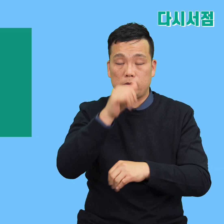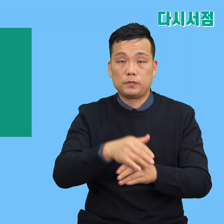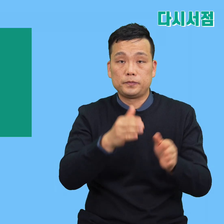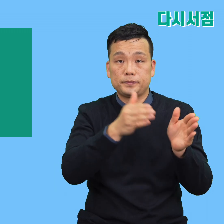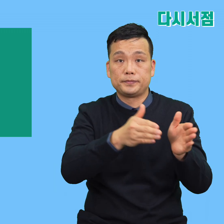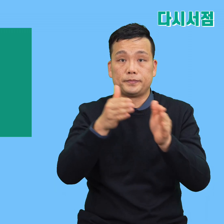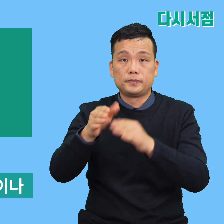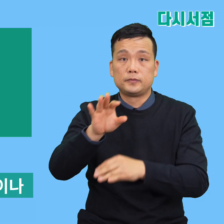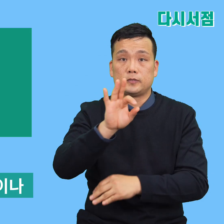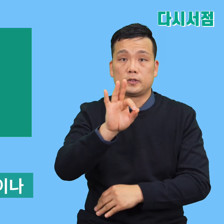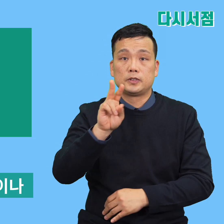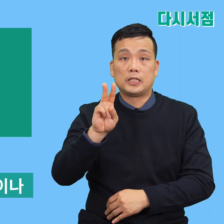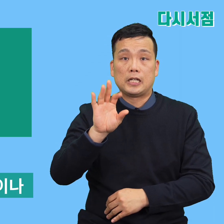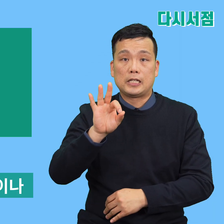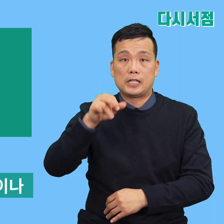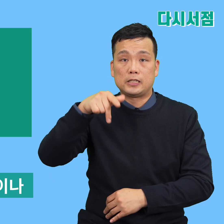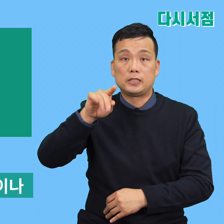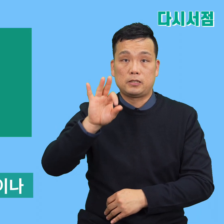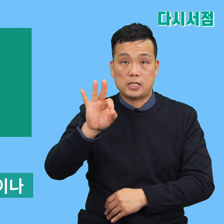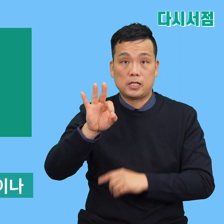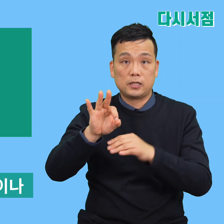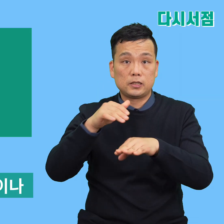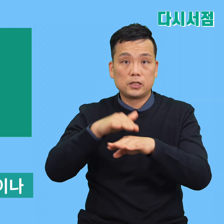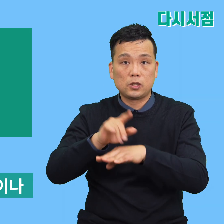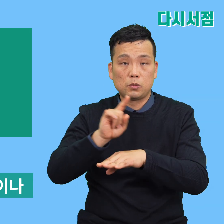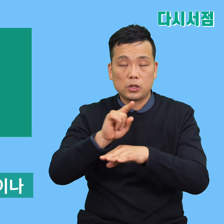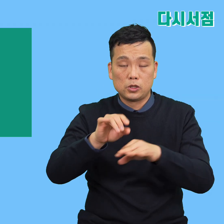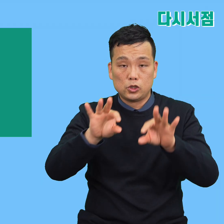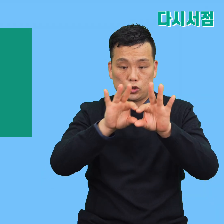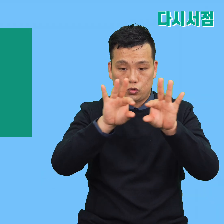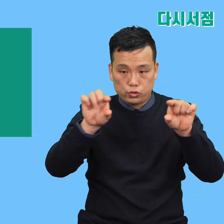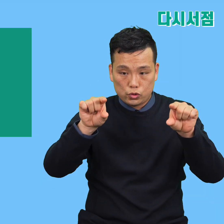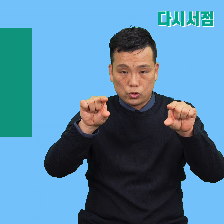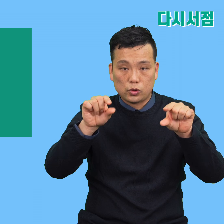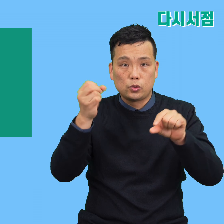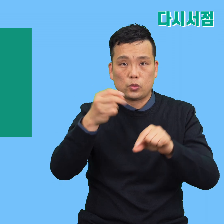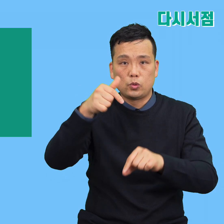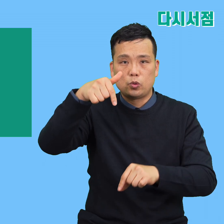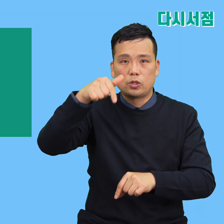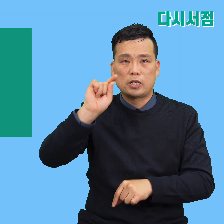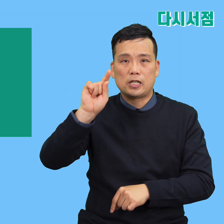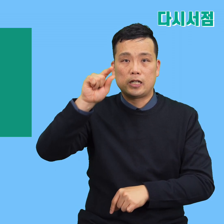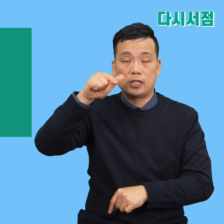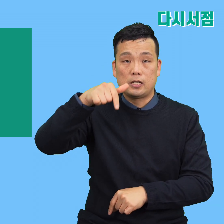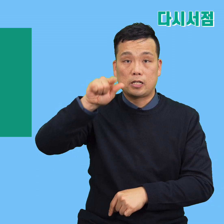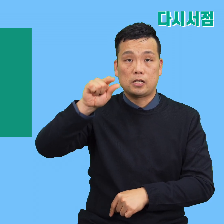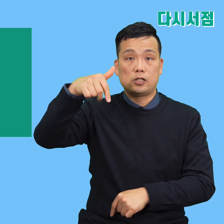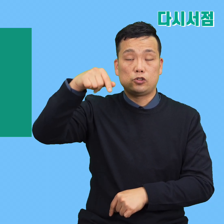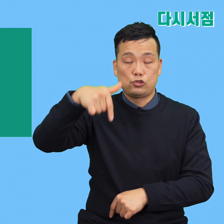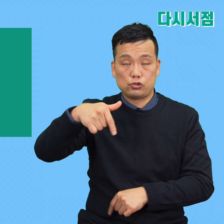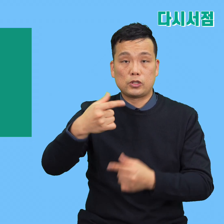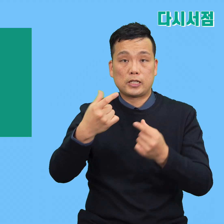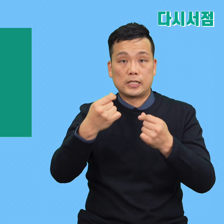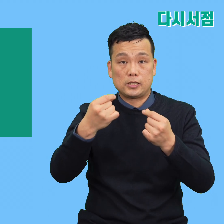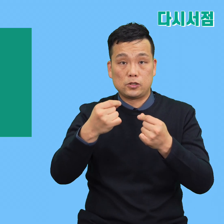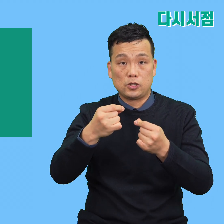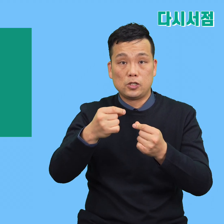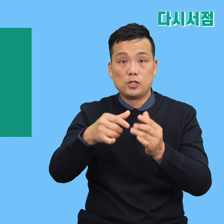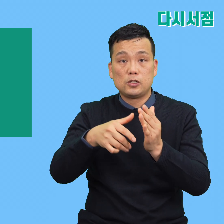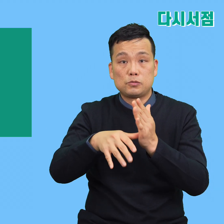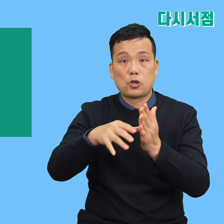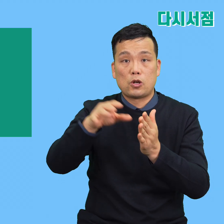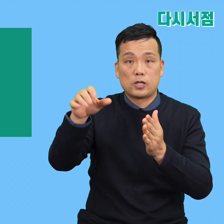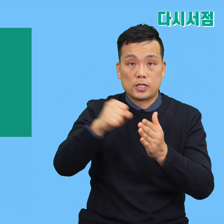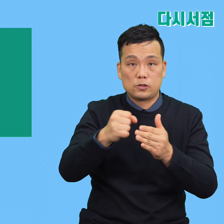양장재본. 양장재본은 두툼한 종이나 가죽으로 된 단단한 하드컵으로 책 표지를 만드는